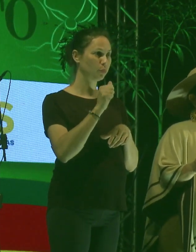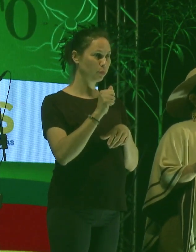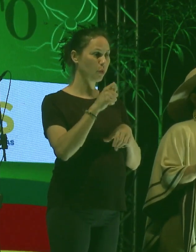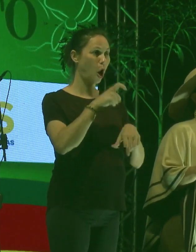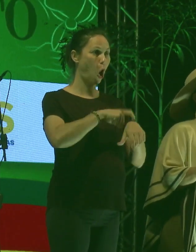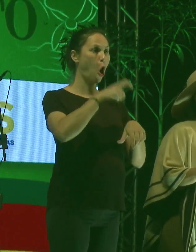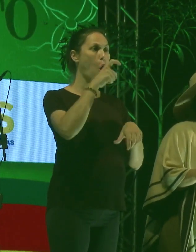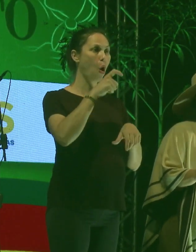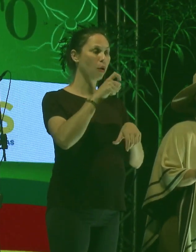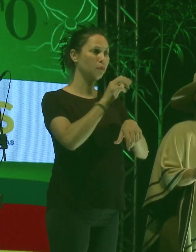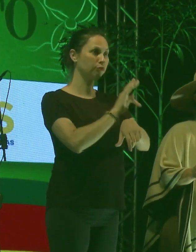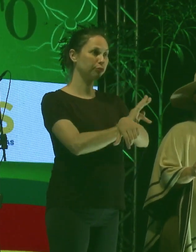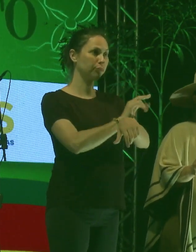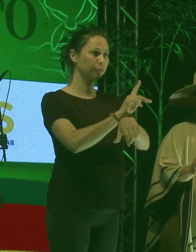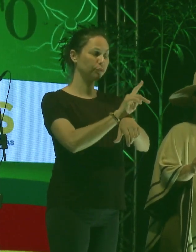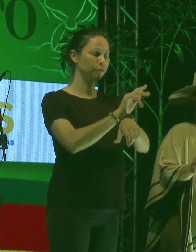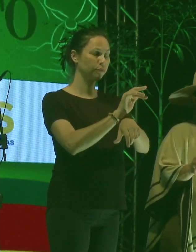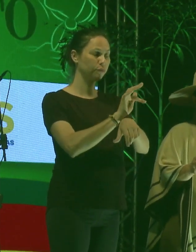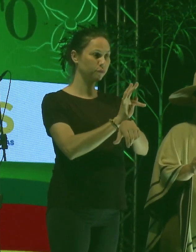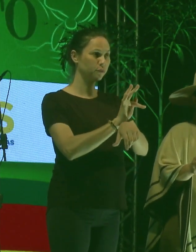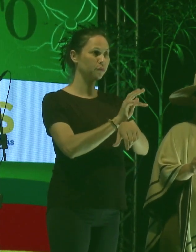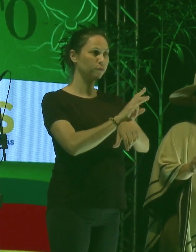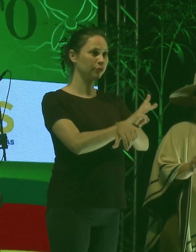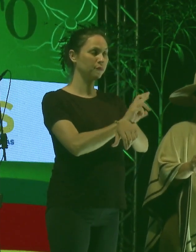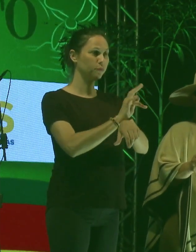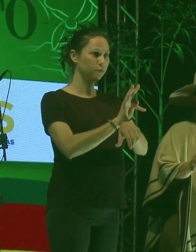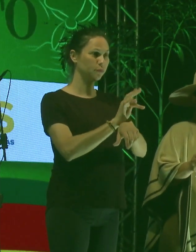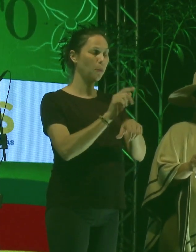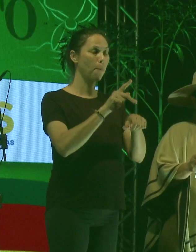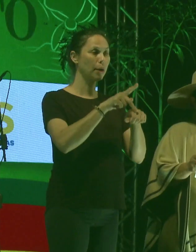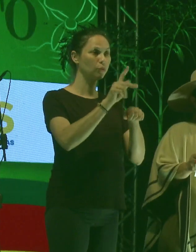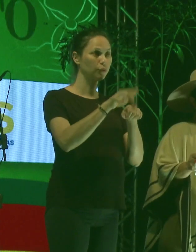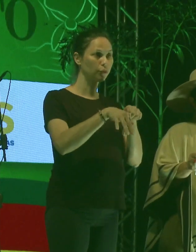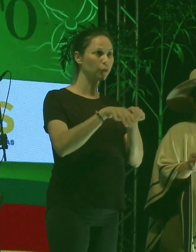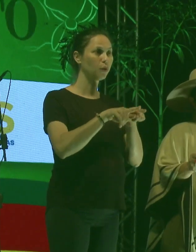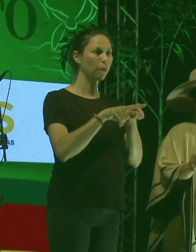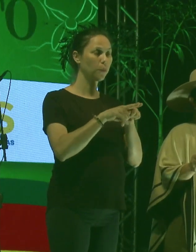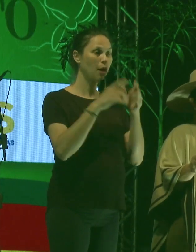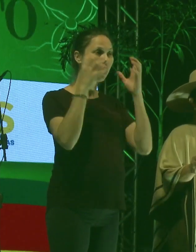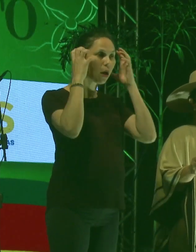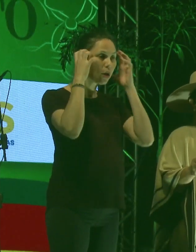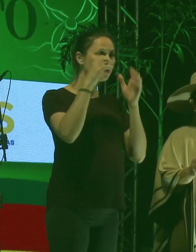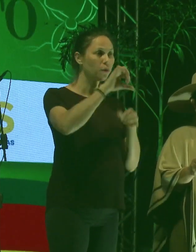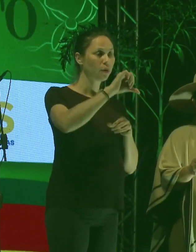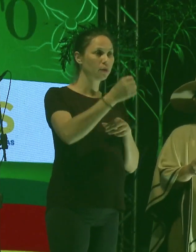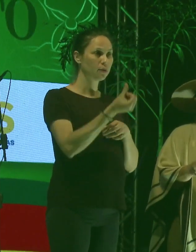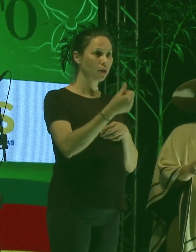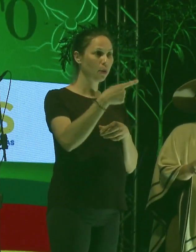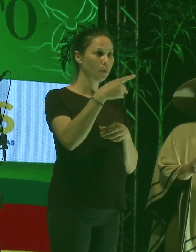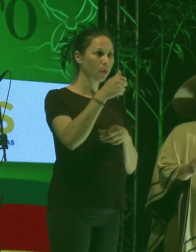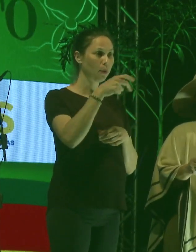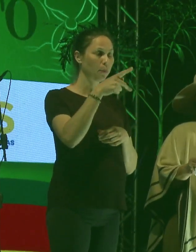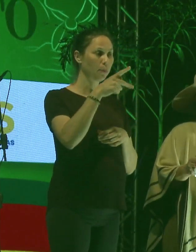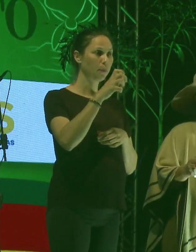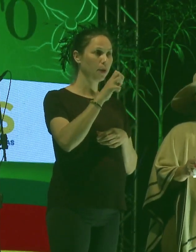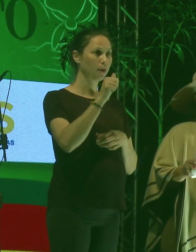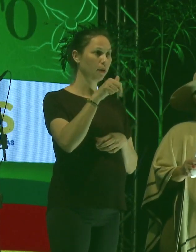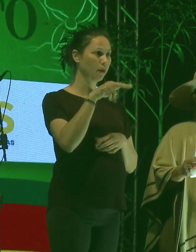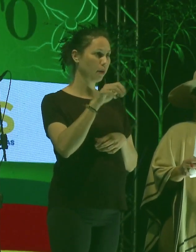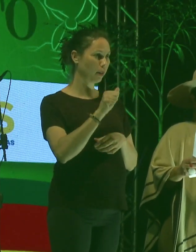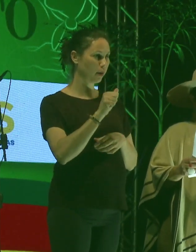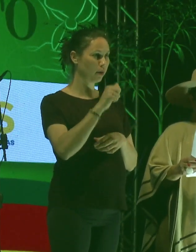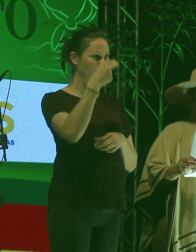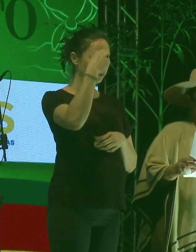Frederico Westphalen. Portal da Tradição, Passo Fundo. Rádio 96 Pampiana, Uruguaiana.